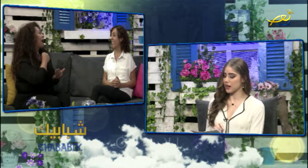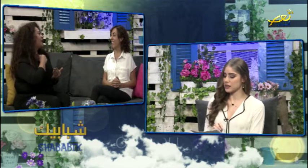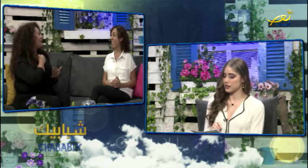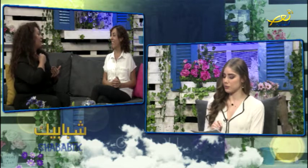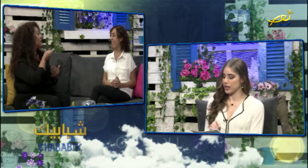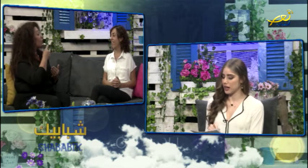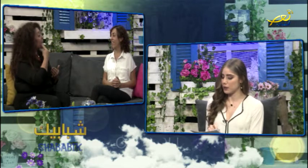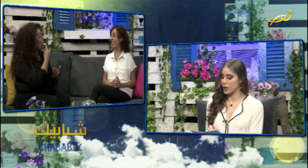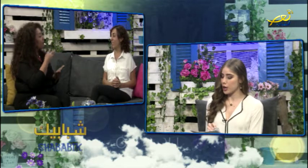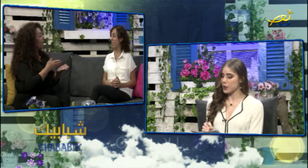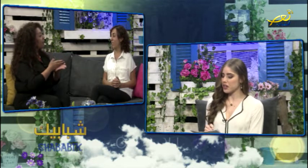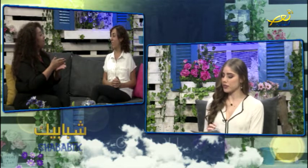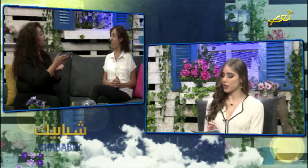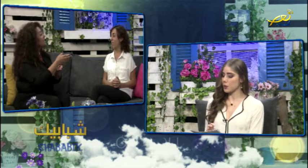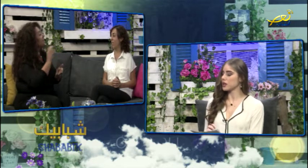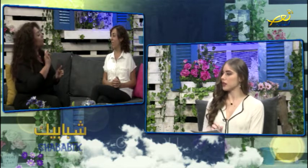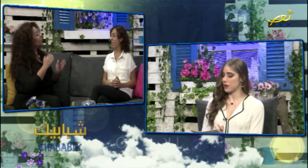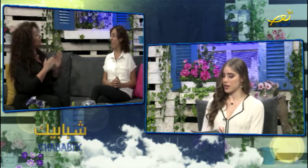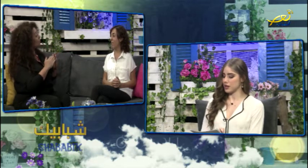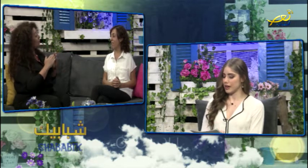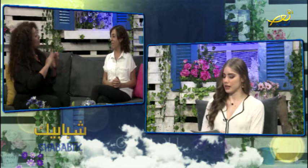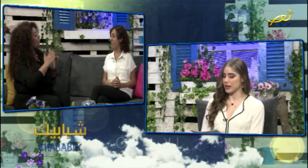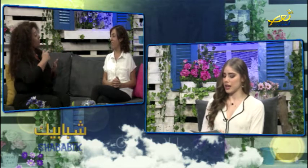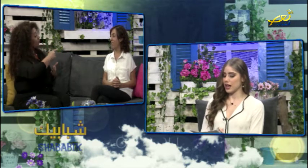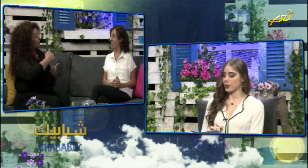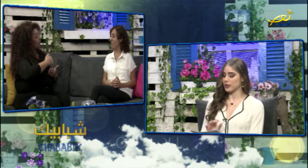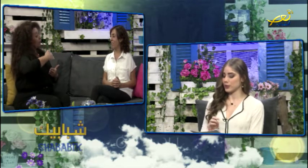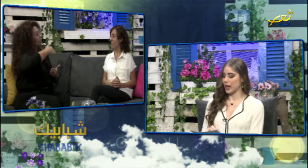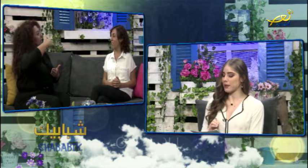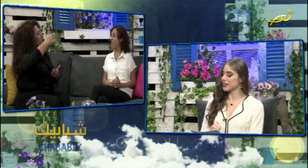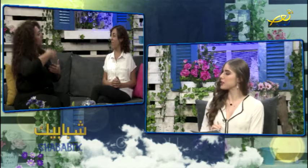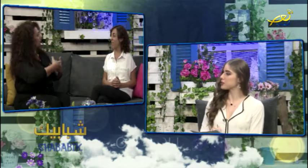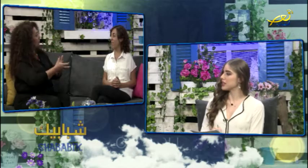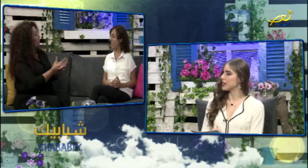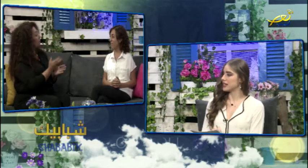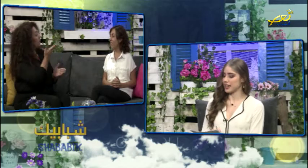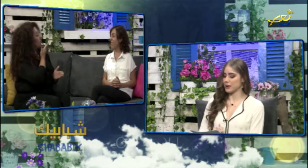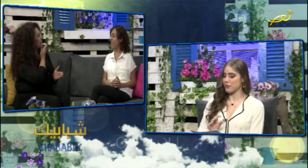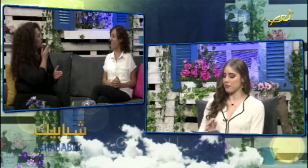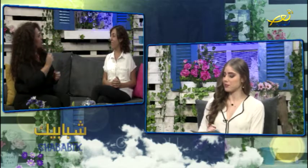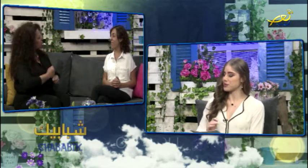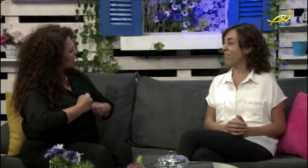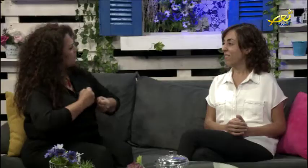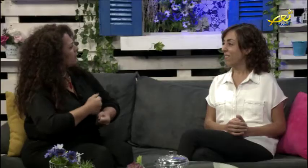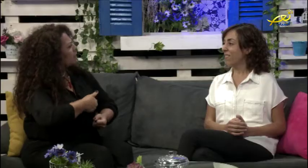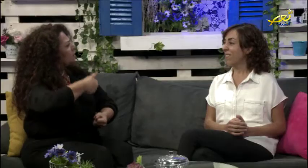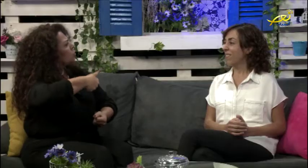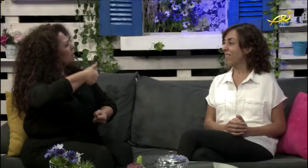خاصة بإيراب، وكيف تطورتي بهالجمعية وتحملت المسؤوليات، يعني من مسؤولية لمسؤولية